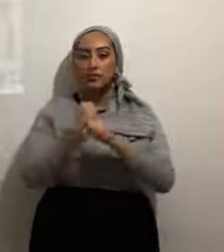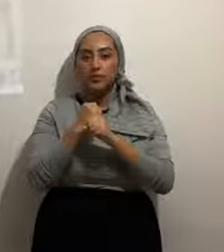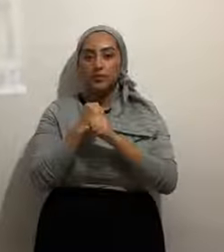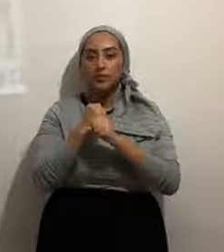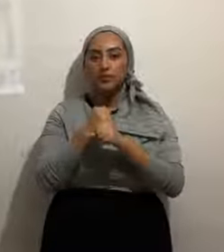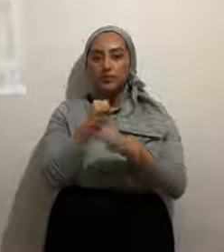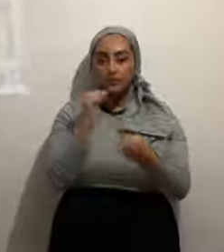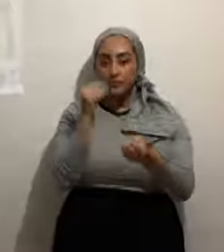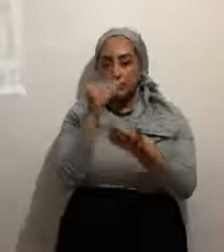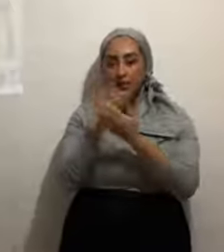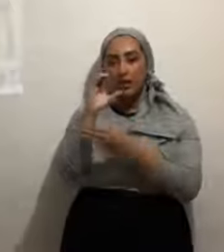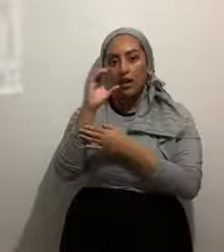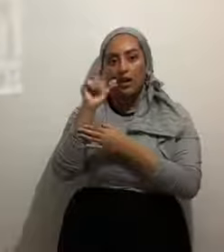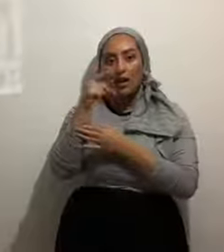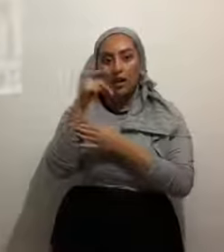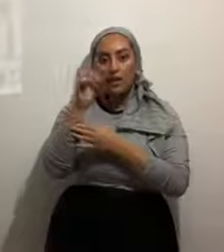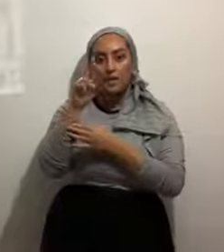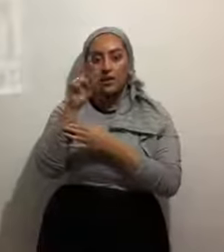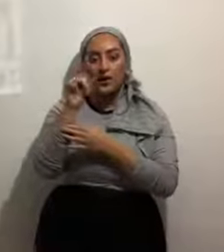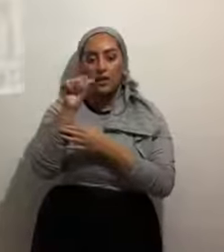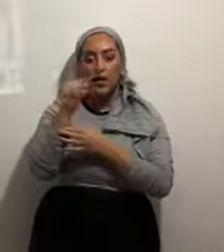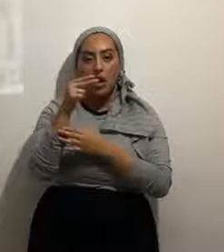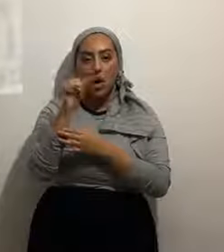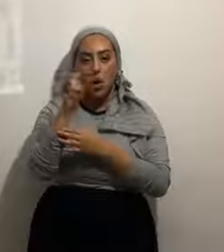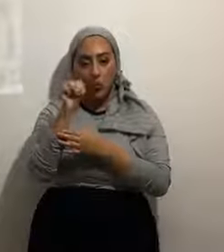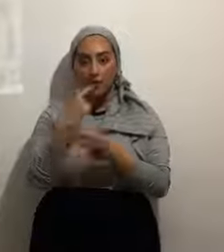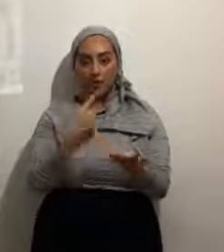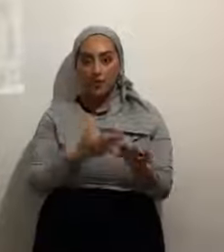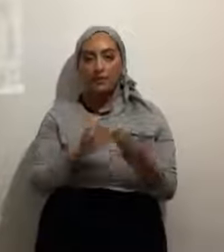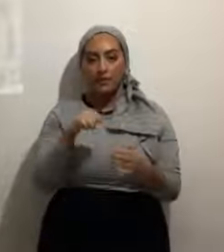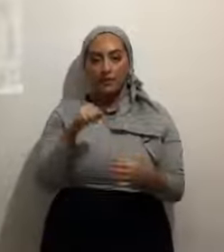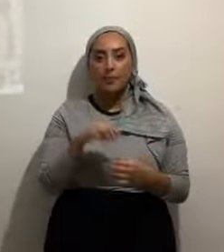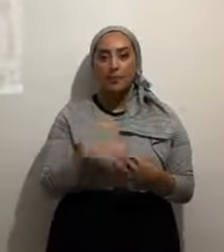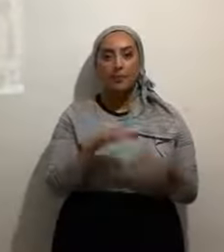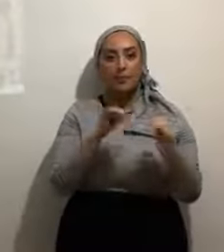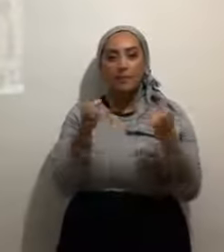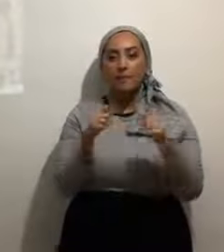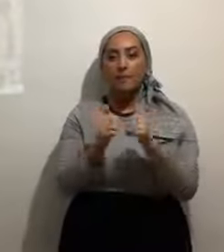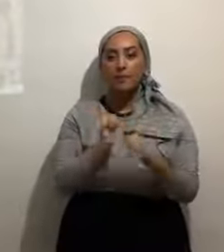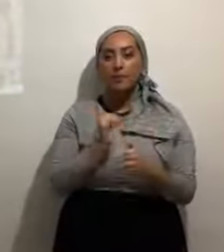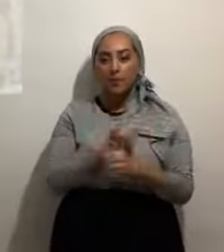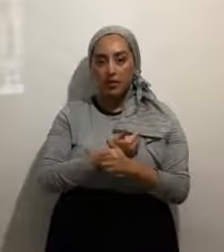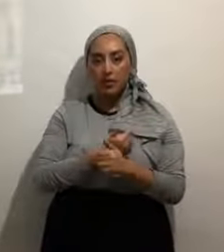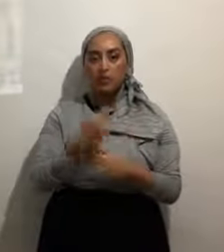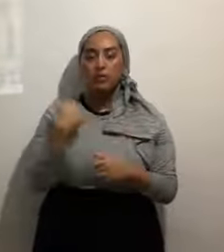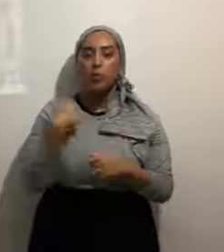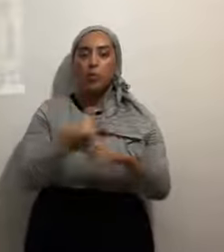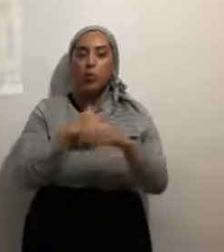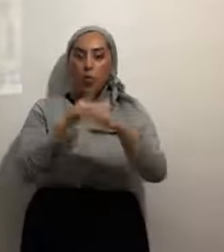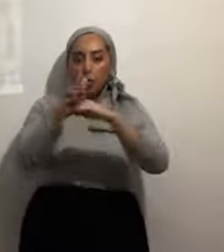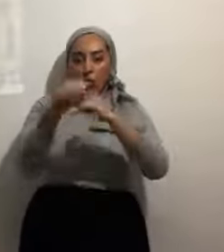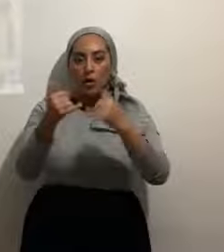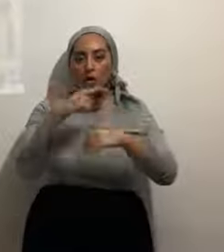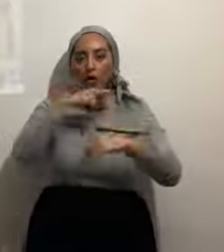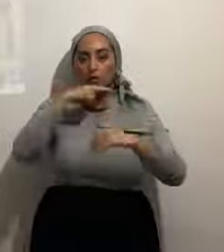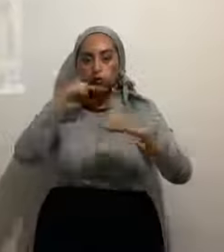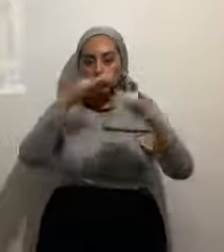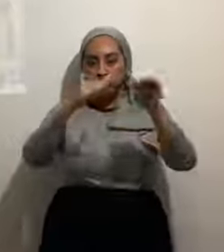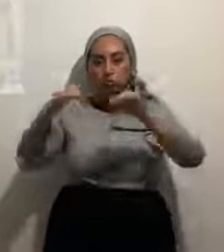a Capernaum? Aquí dice que sí. Lo mismo va a suceder con nosotros. Estamos atravesando este desierto. Escucha los audios del